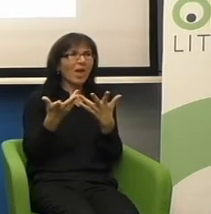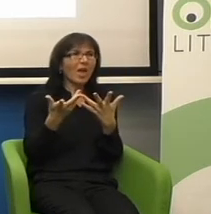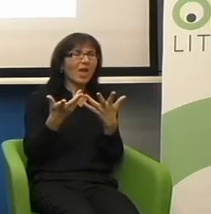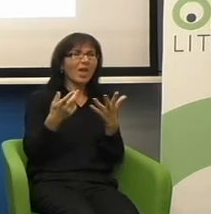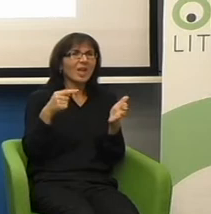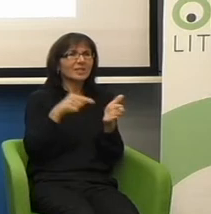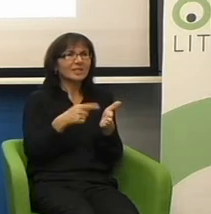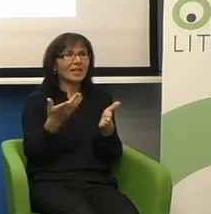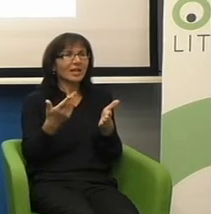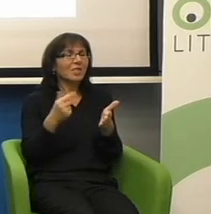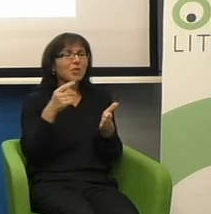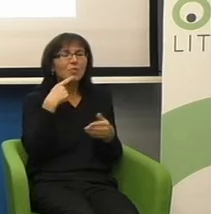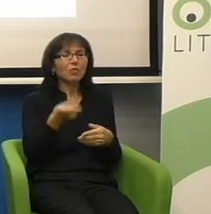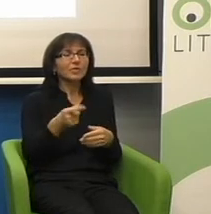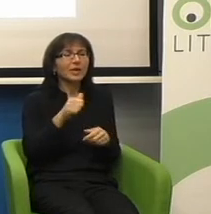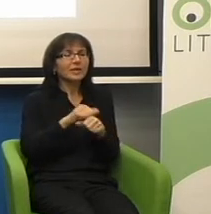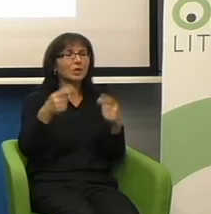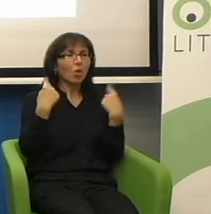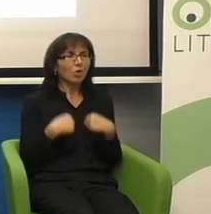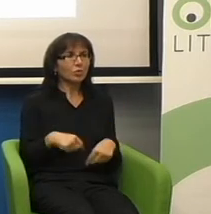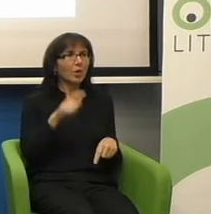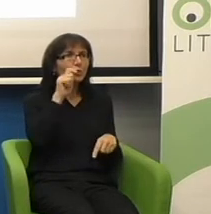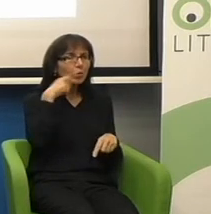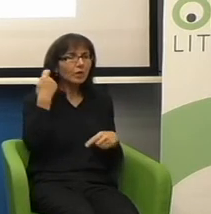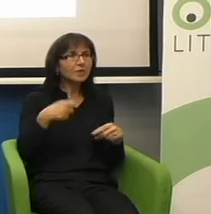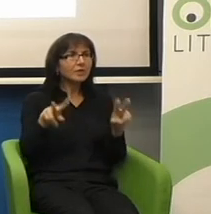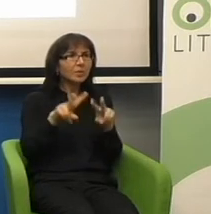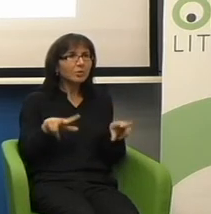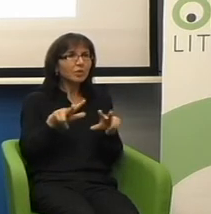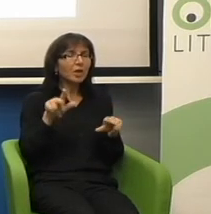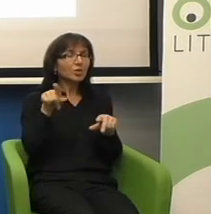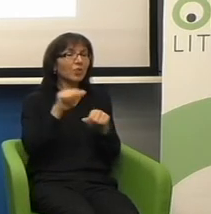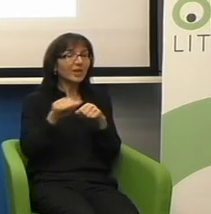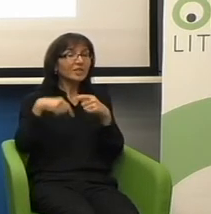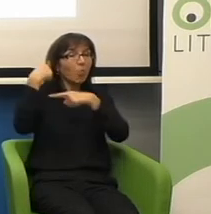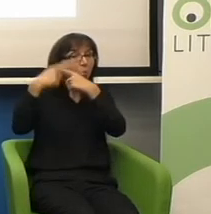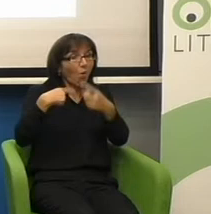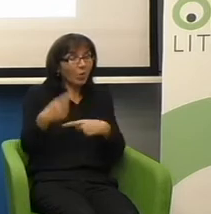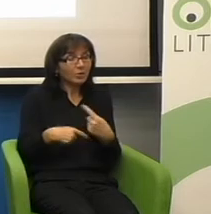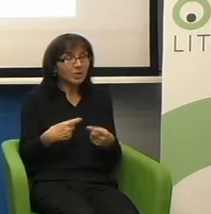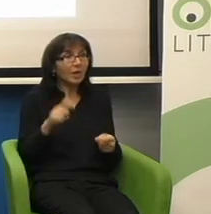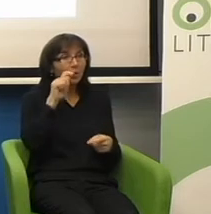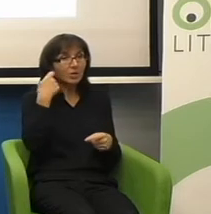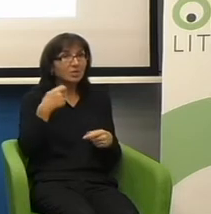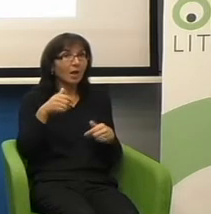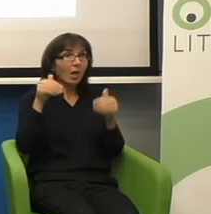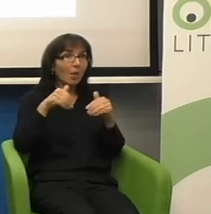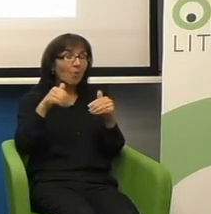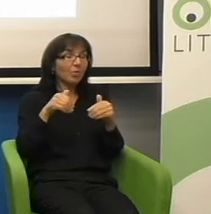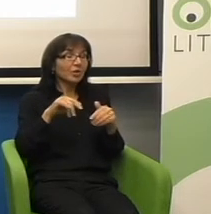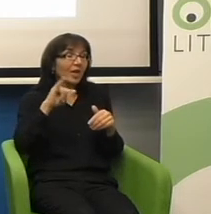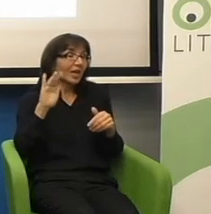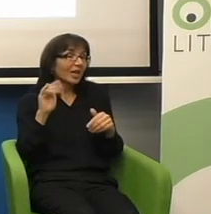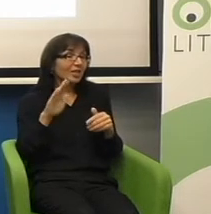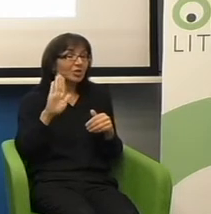że jest osobą z ukraińskiej rodziny, że jest Ukrainką z pochodzenia, może to źle świadczy o nas, a nie o niej.